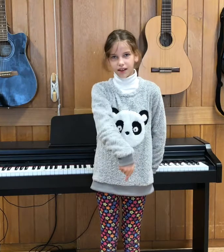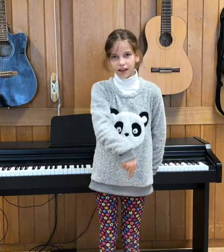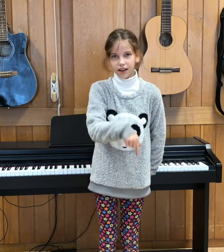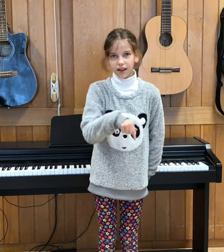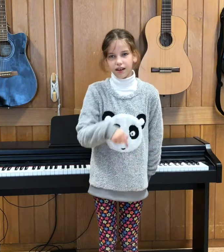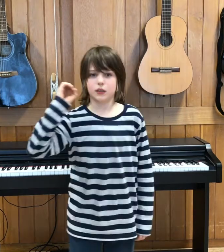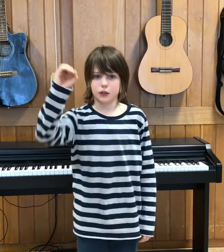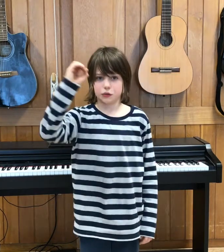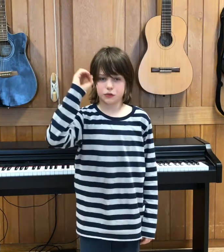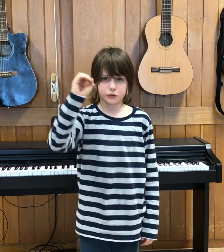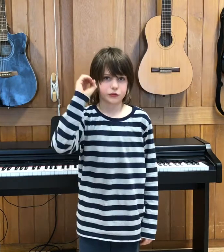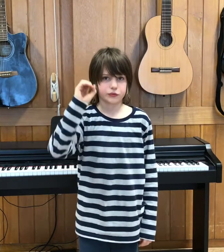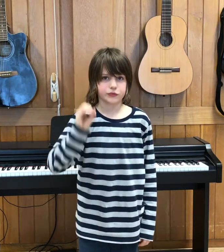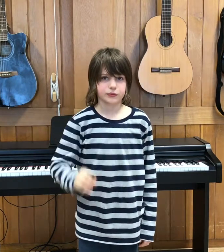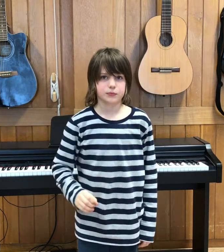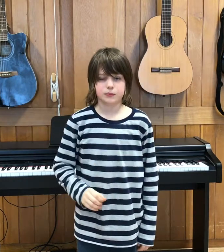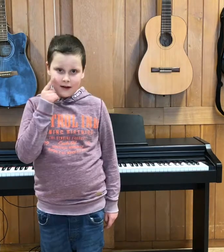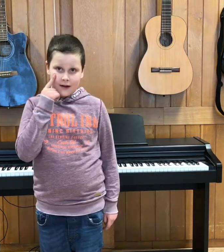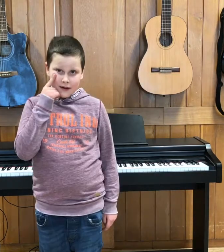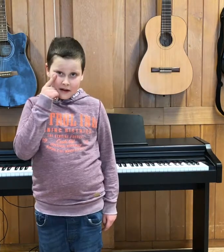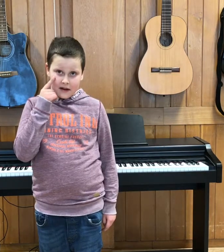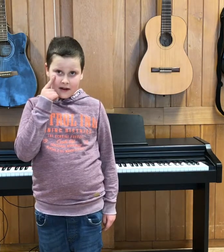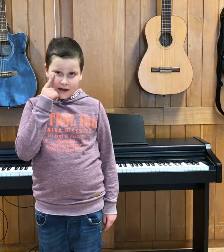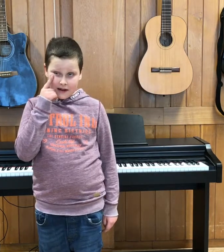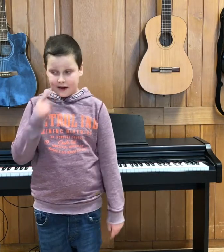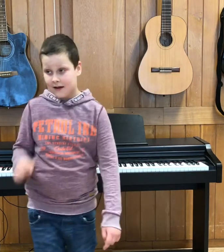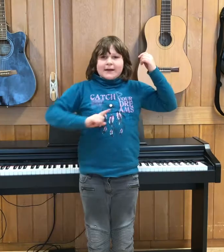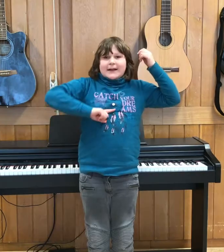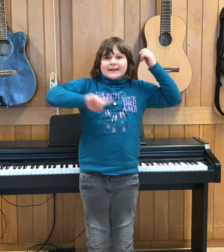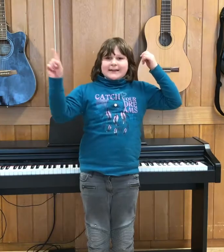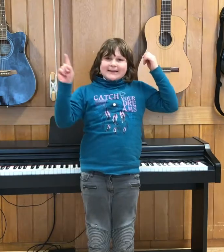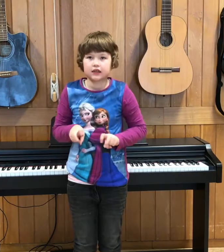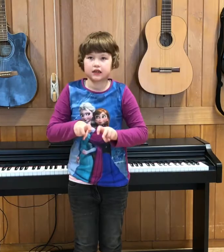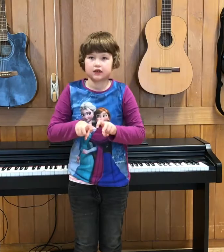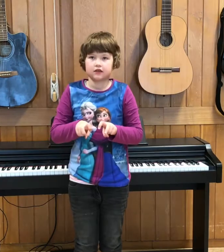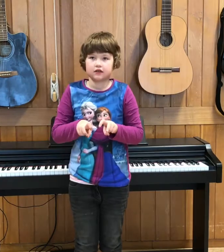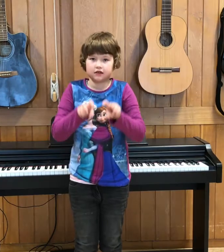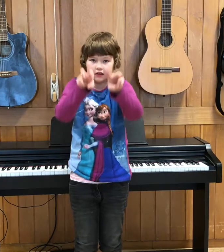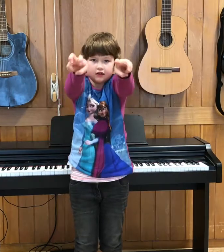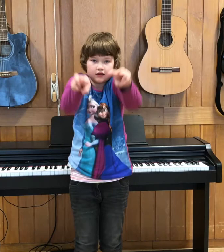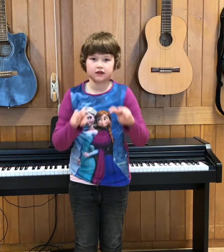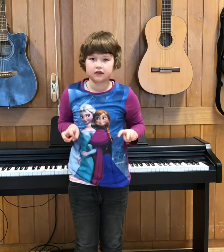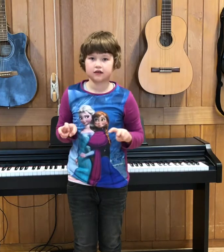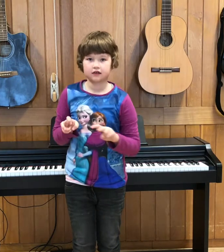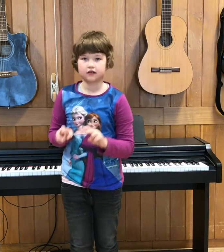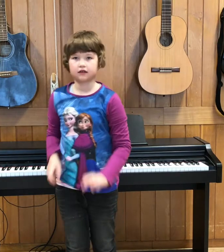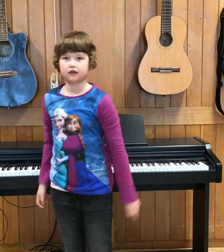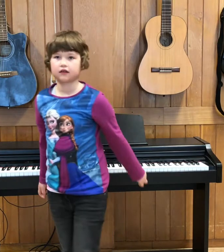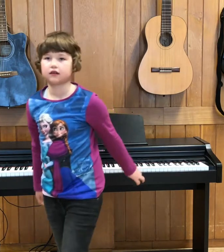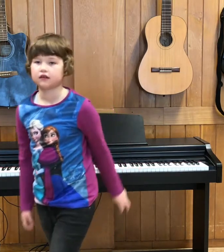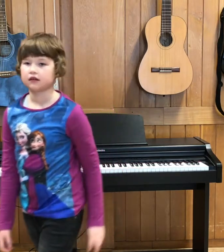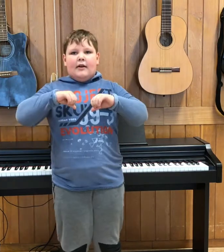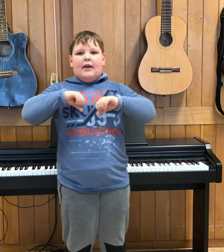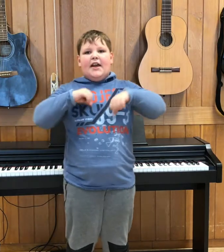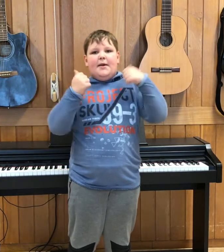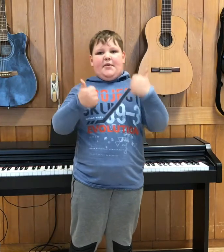nur unsere heutige Welt braucht Denn dieser Augenblick kommt nie zurück